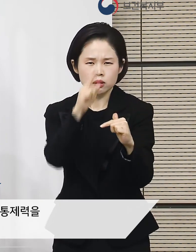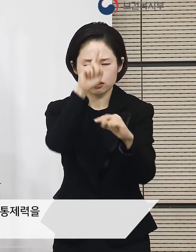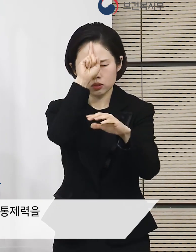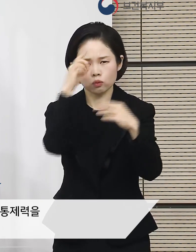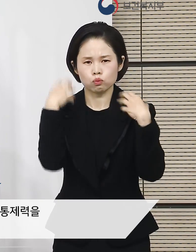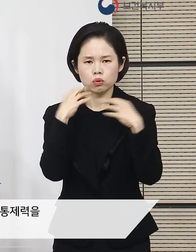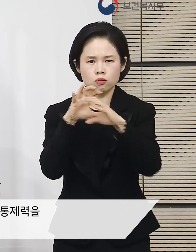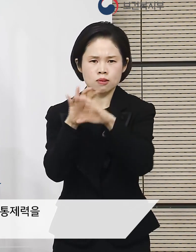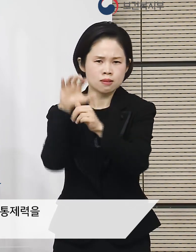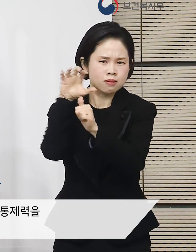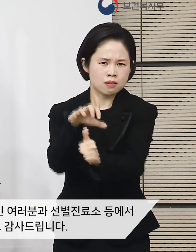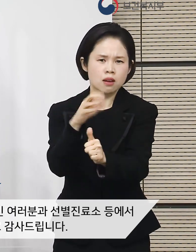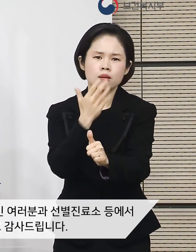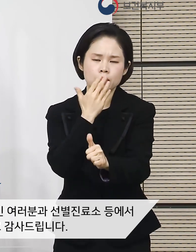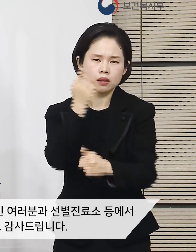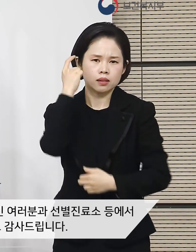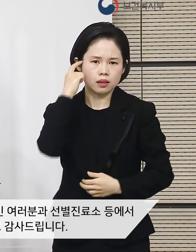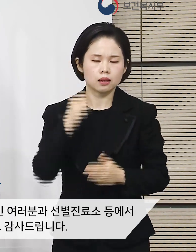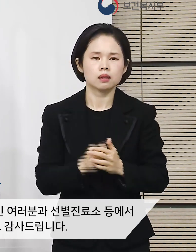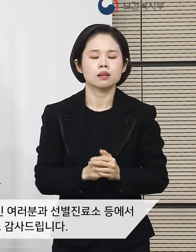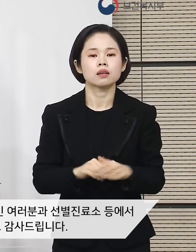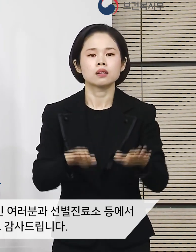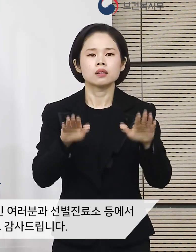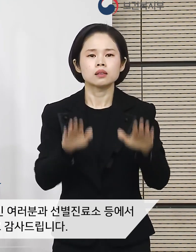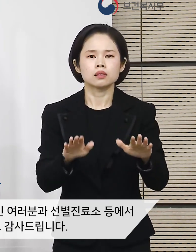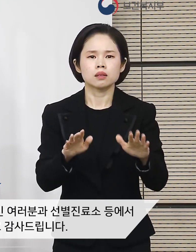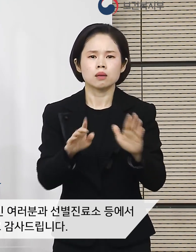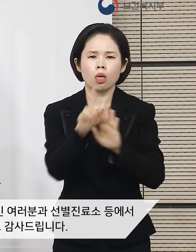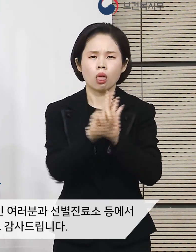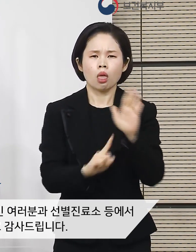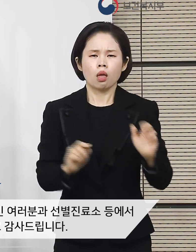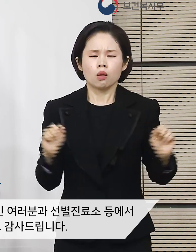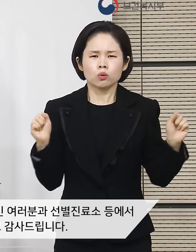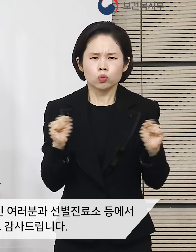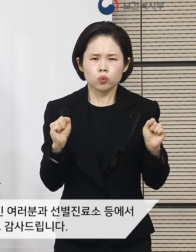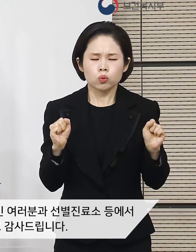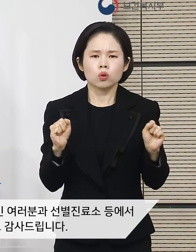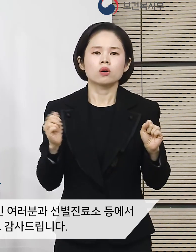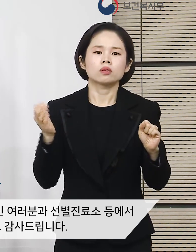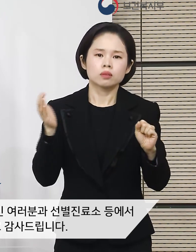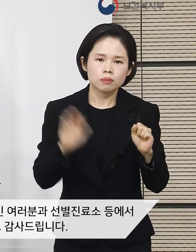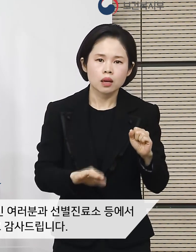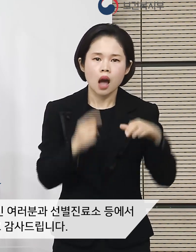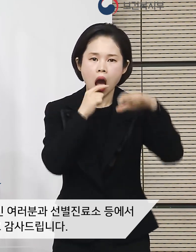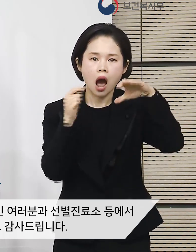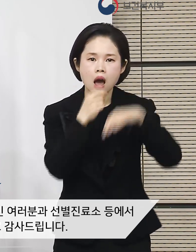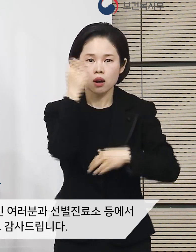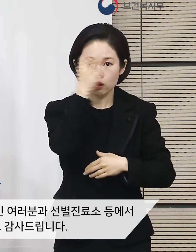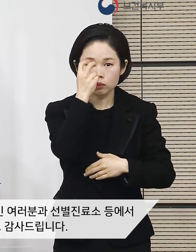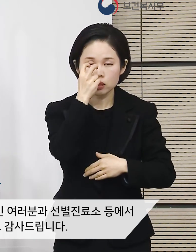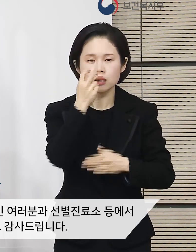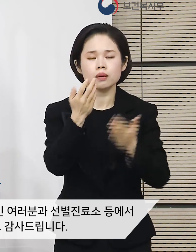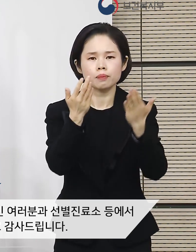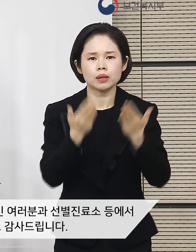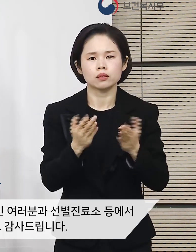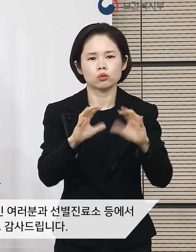생각합니다. 추운 겨울날에도 적극적으로 검사에 응해주신 국민